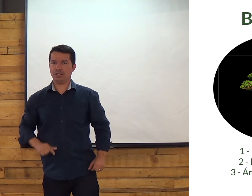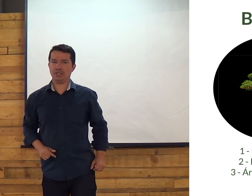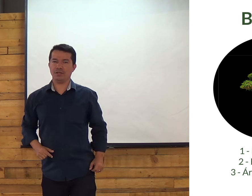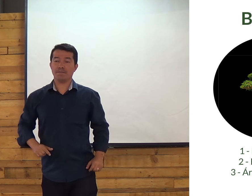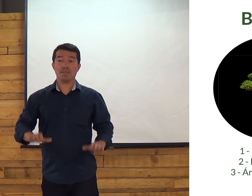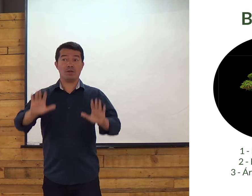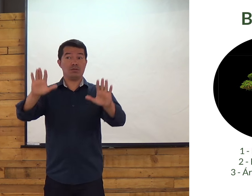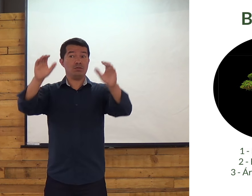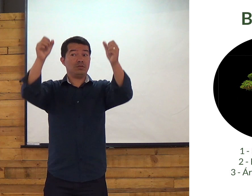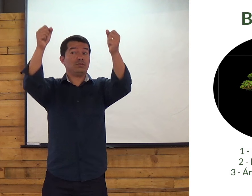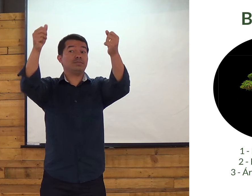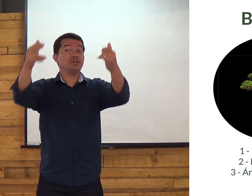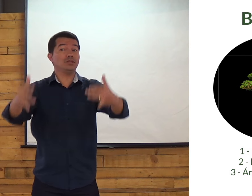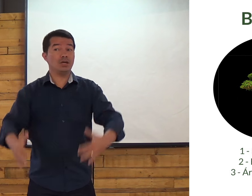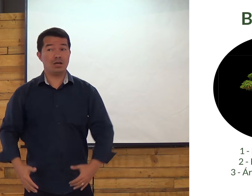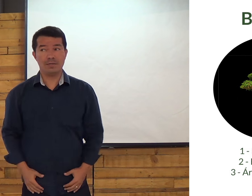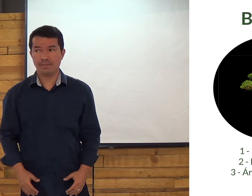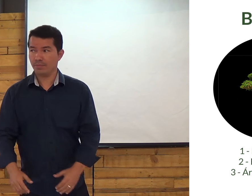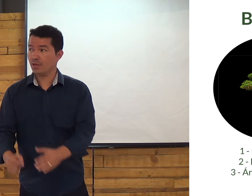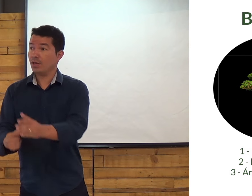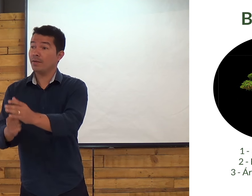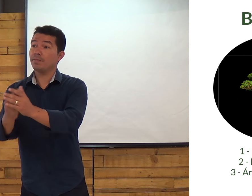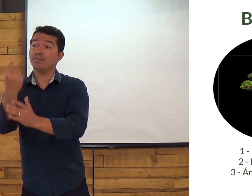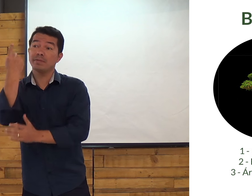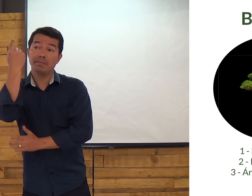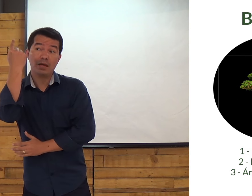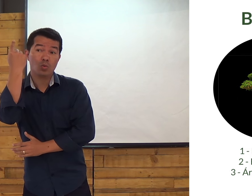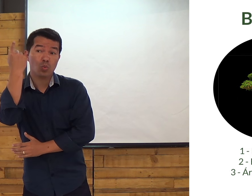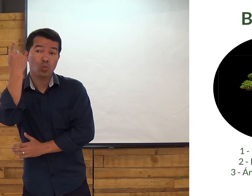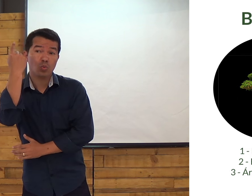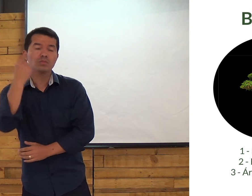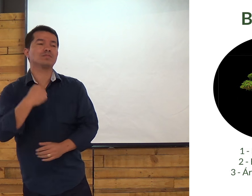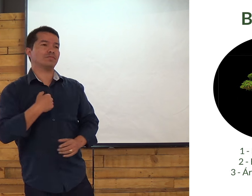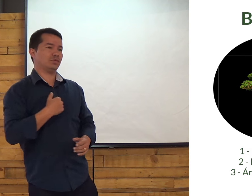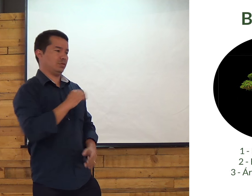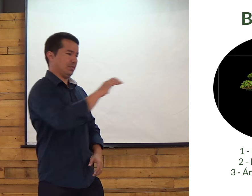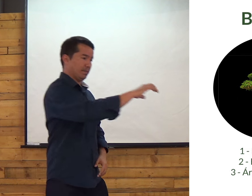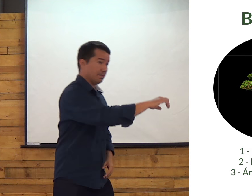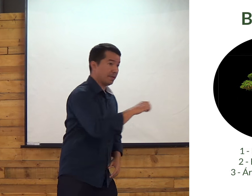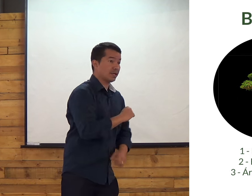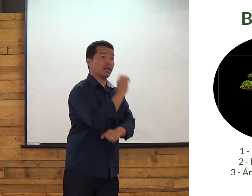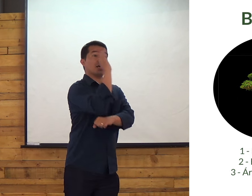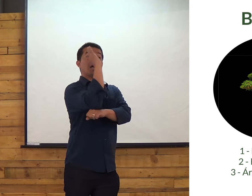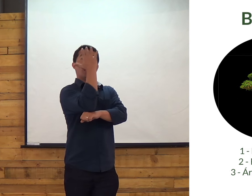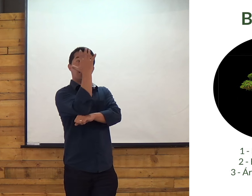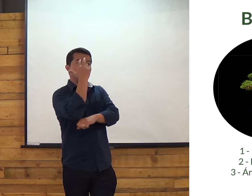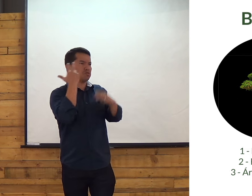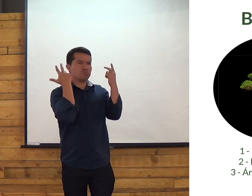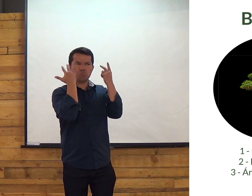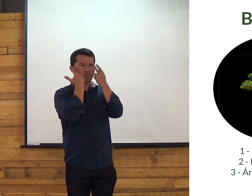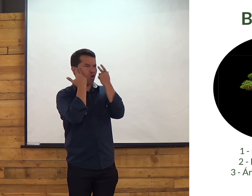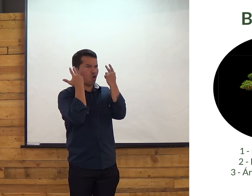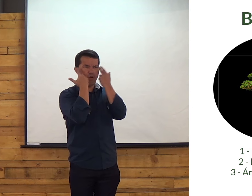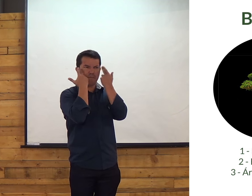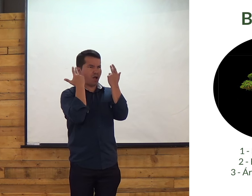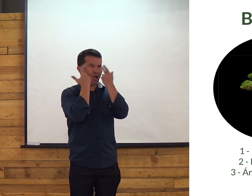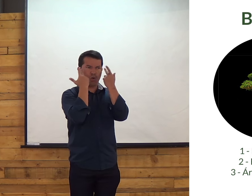ela é plantada num vasinho assim, mas eu vou te explicar uma coisa. A primeira coisa que você faz, você pega uma